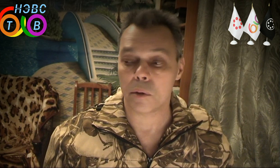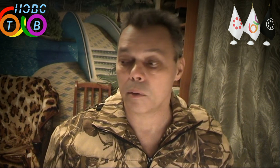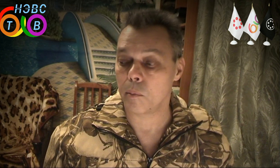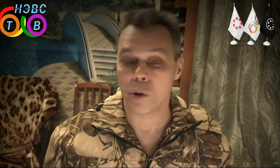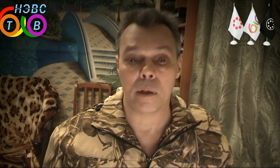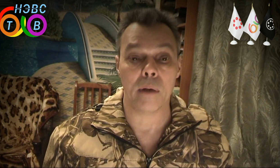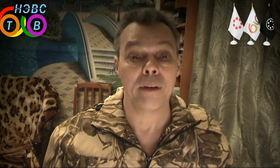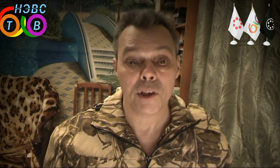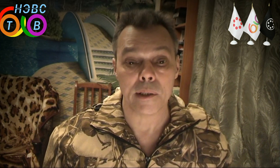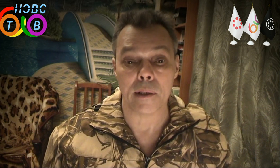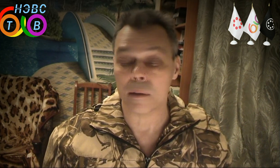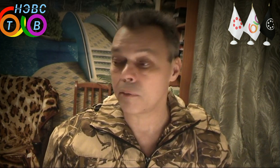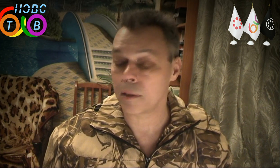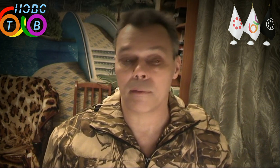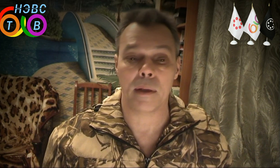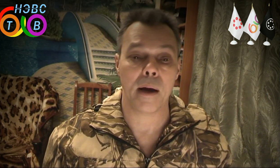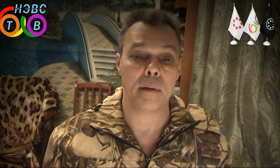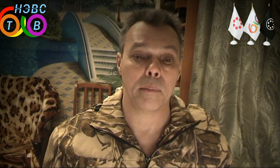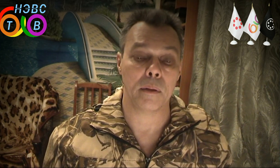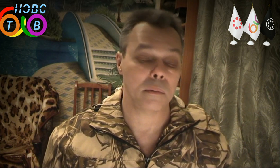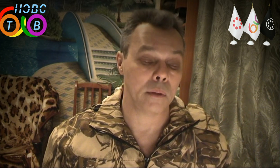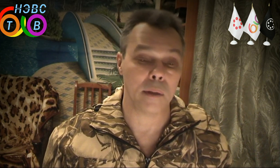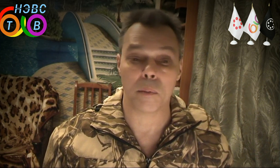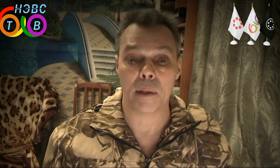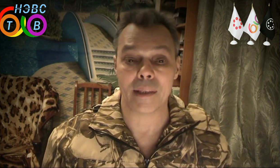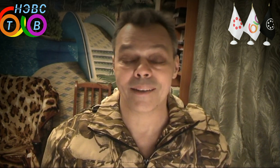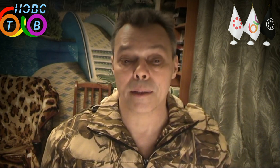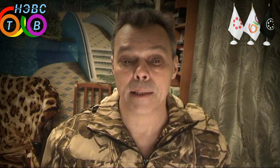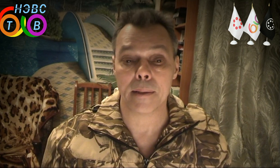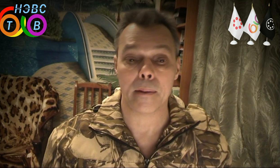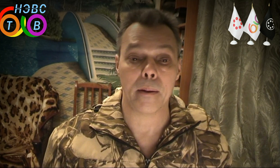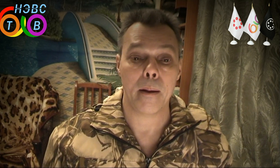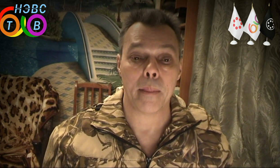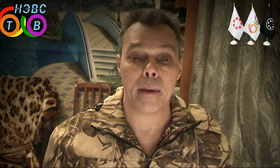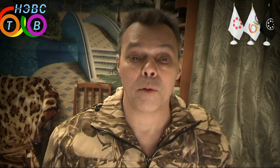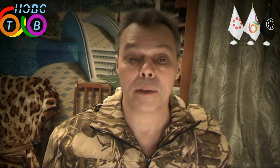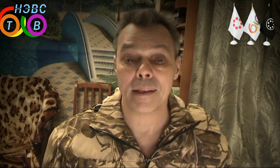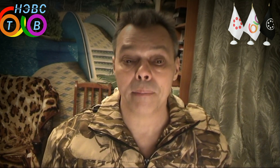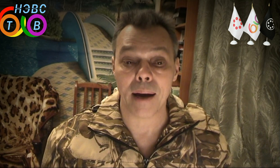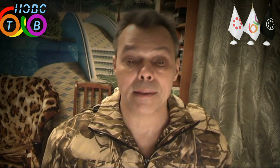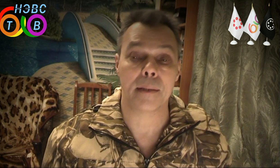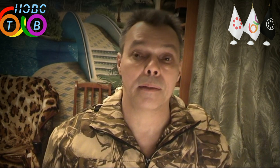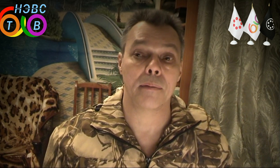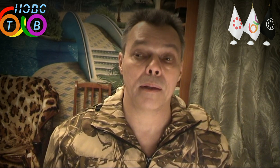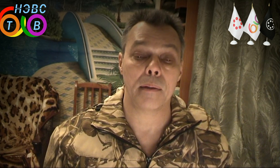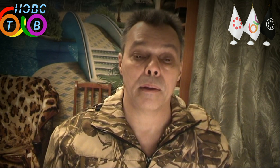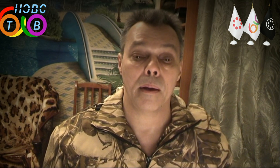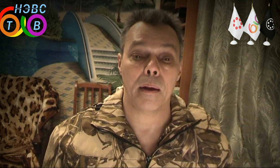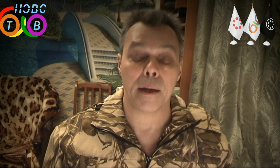есть можно ли вычислить вот это влияние, особенно если оно отрицательное, и можно ли избавиться от этих влияний?